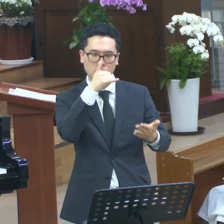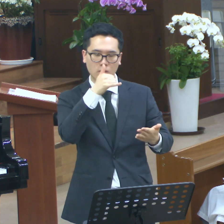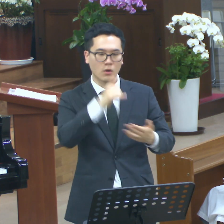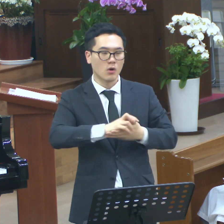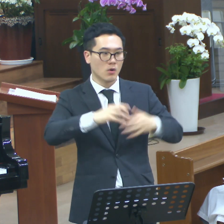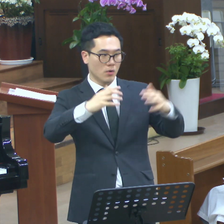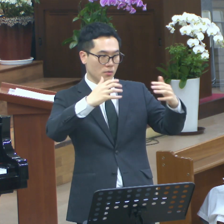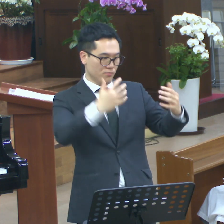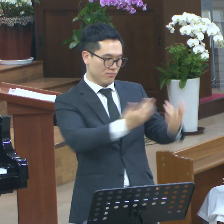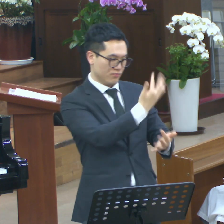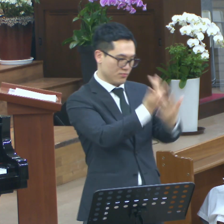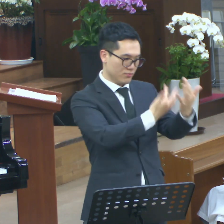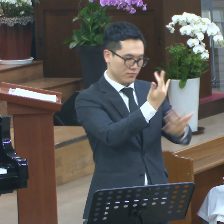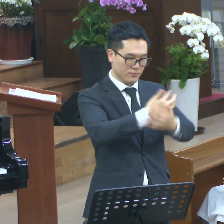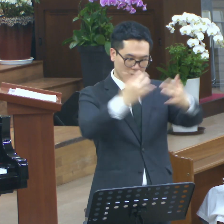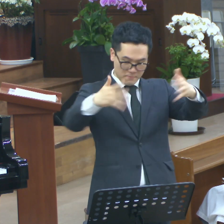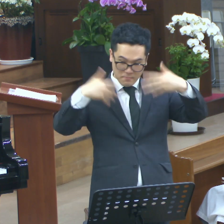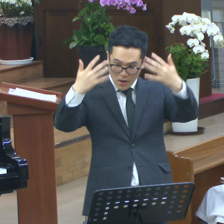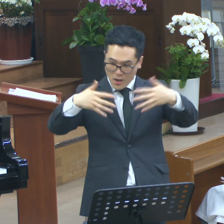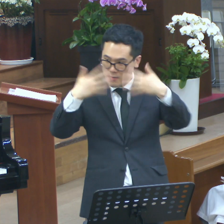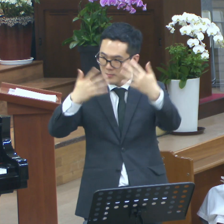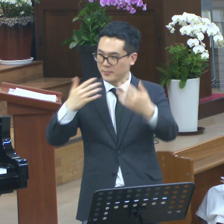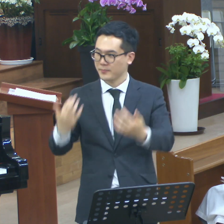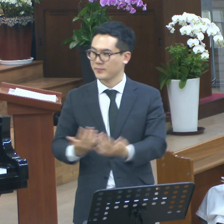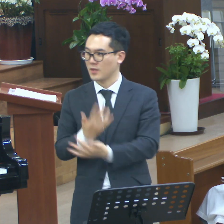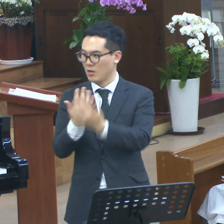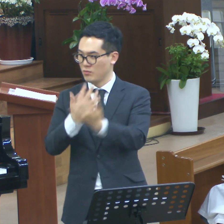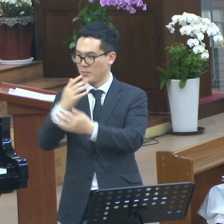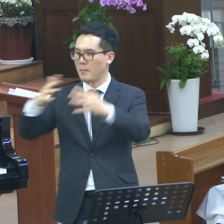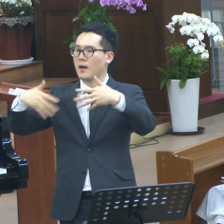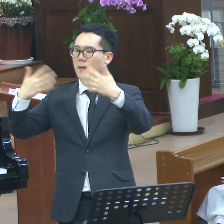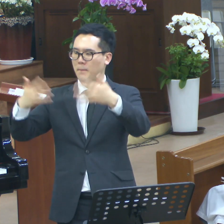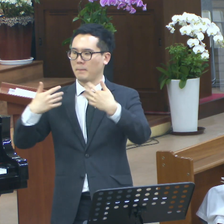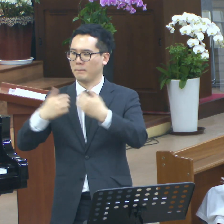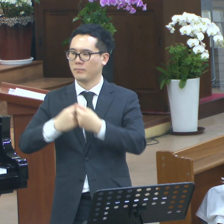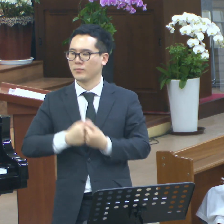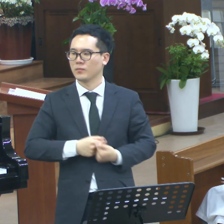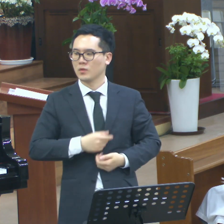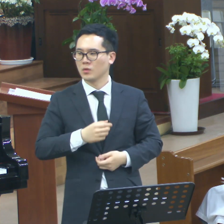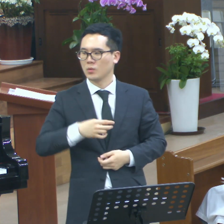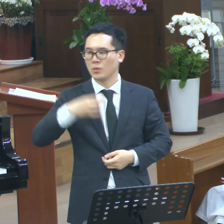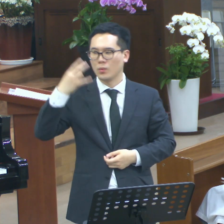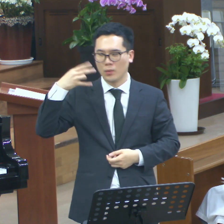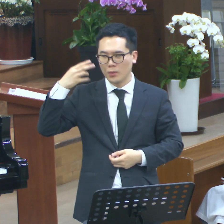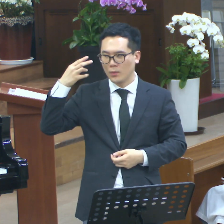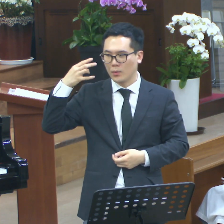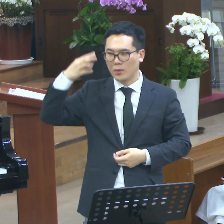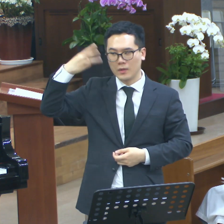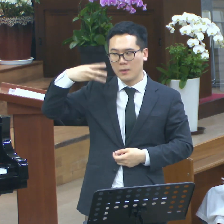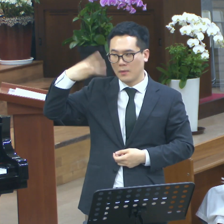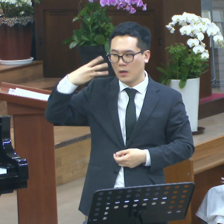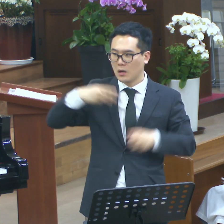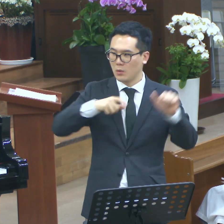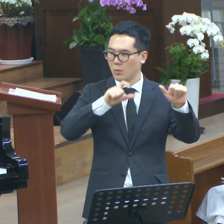때 태우는 그 단어 그 자리에 쓰였어요. 예레미야 예가에서는 굶주림의 열기, 그 열기란